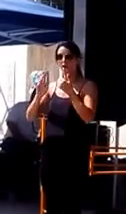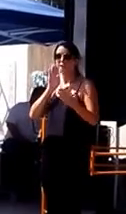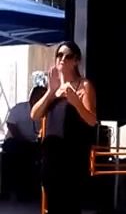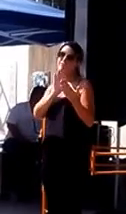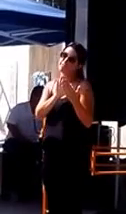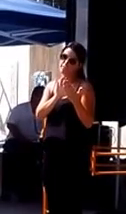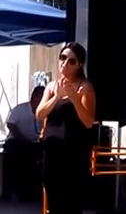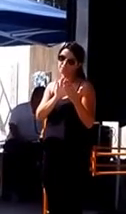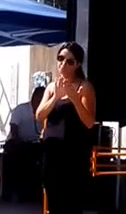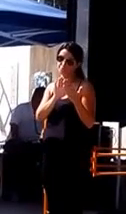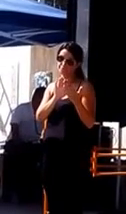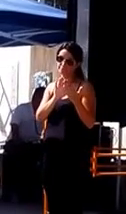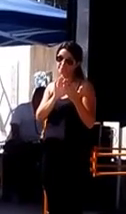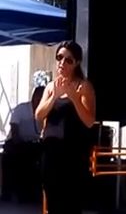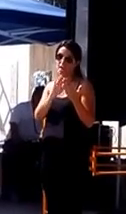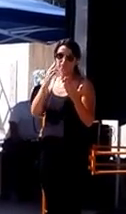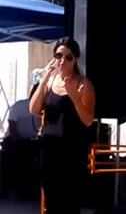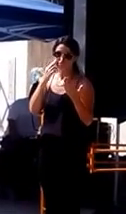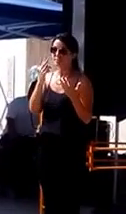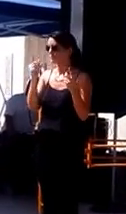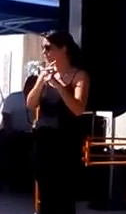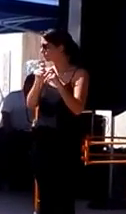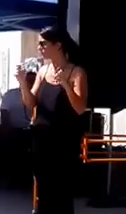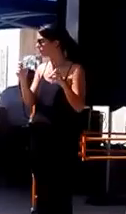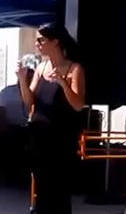enfrentar a adversidades. Seba.